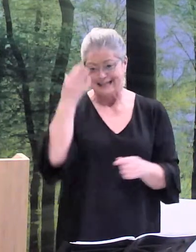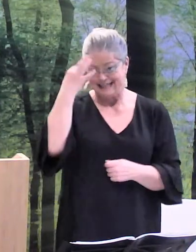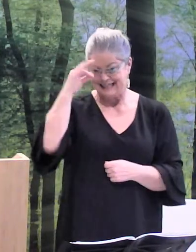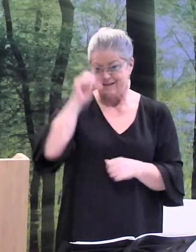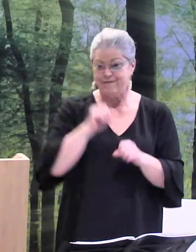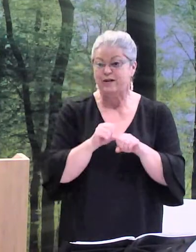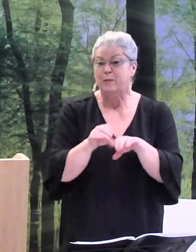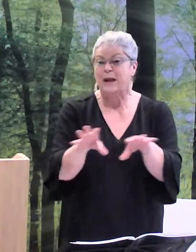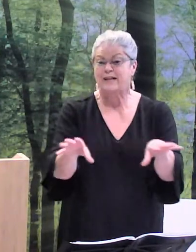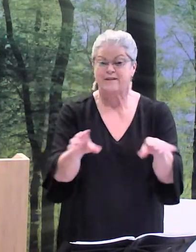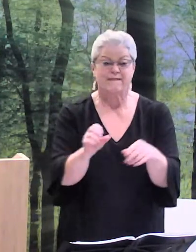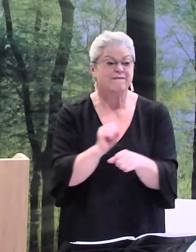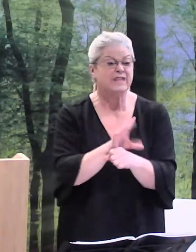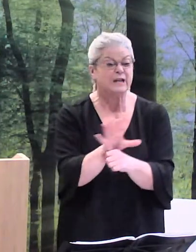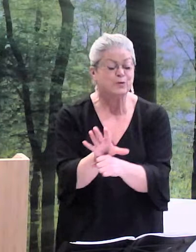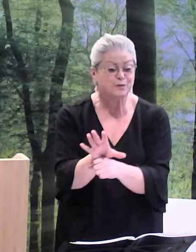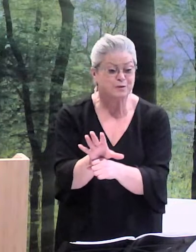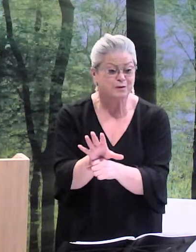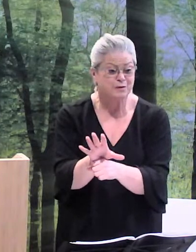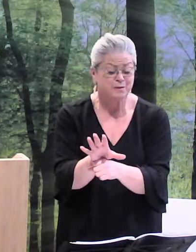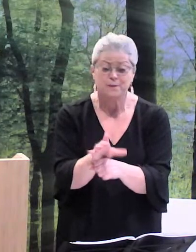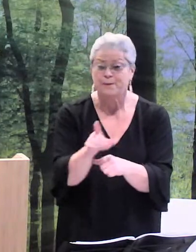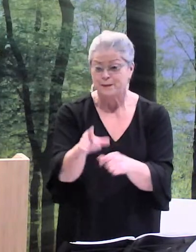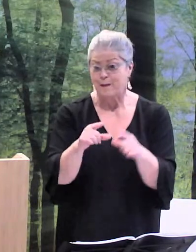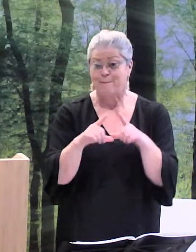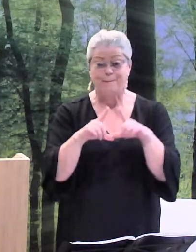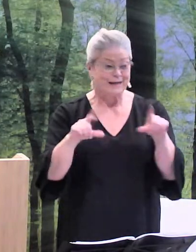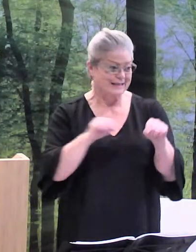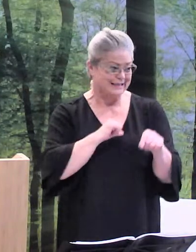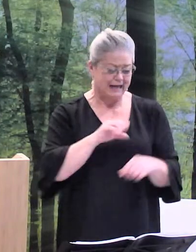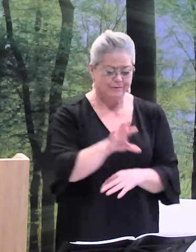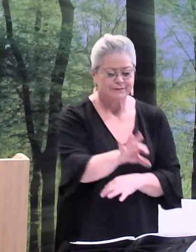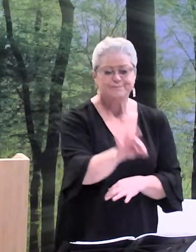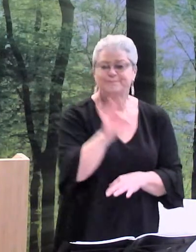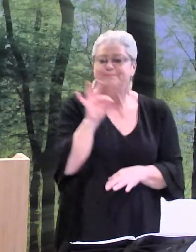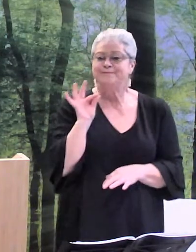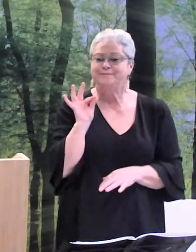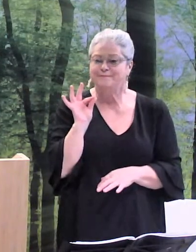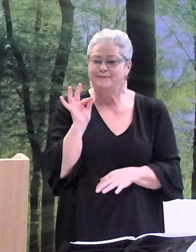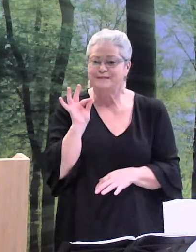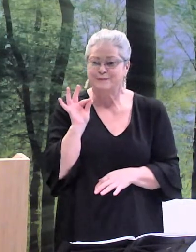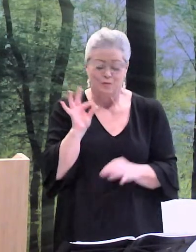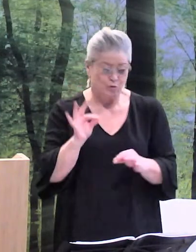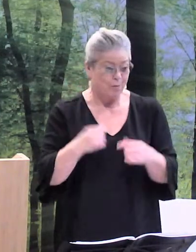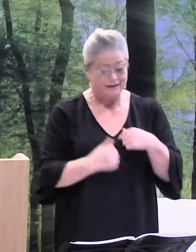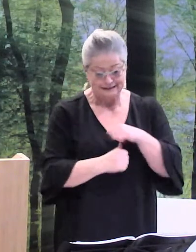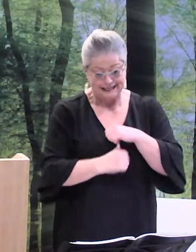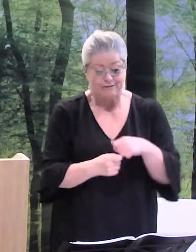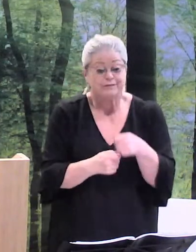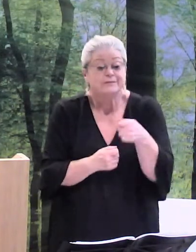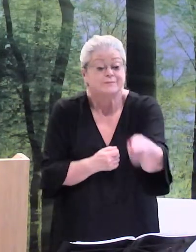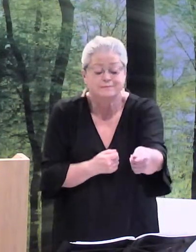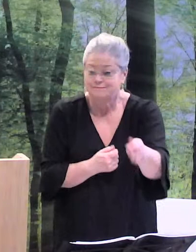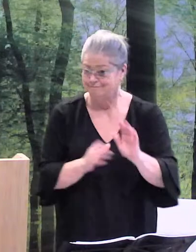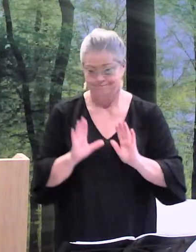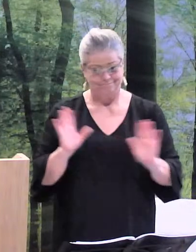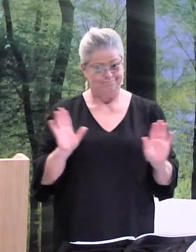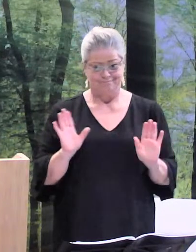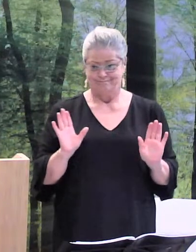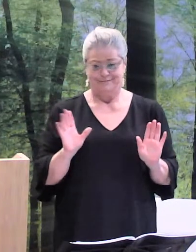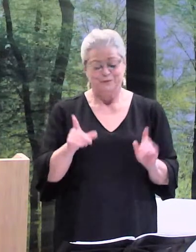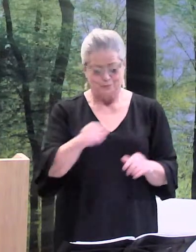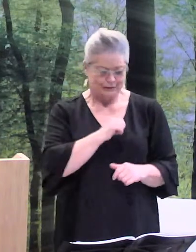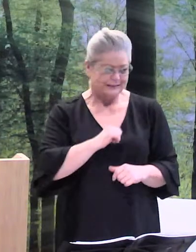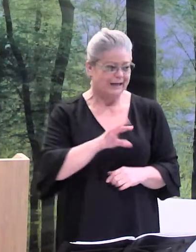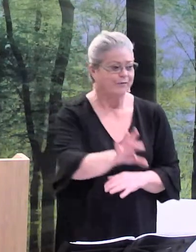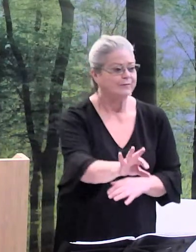de verspreiding van het virus tegen te gaan, mag u de prentjes zelf uit het mandje nemen. Normaal reiken wij die u aan, maar nu mag u dus zelf uit het